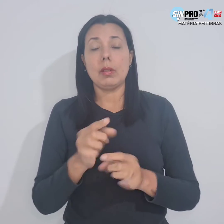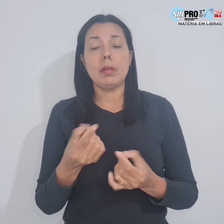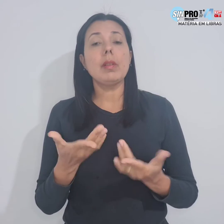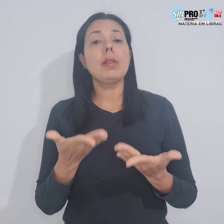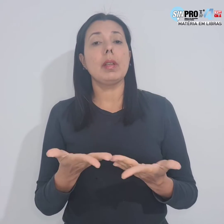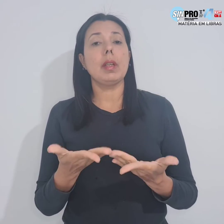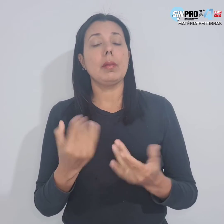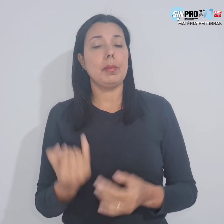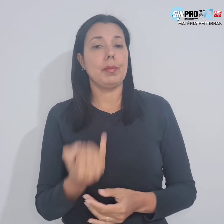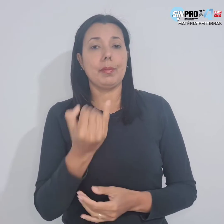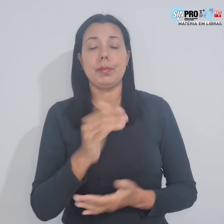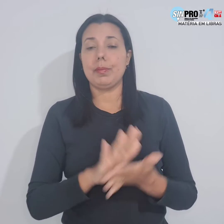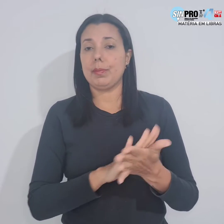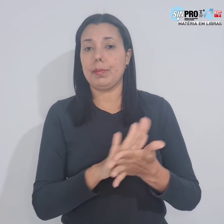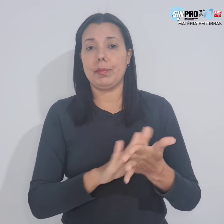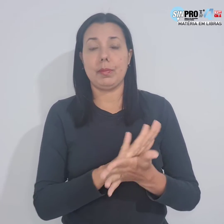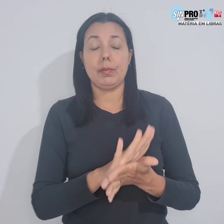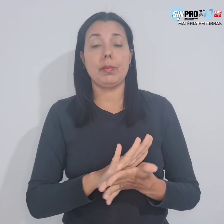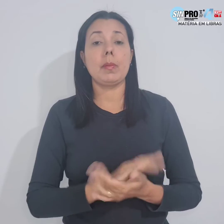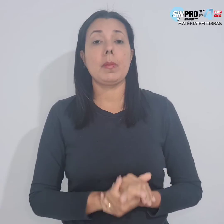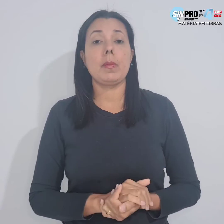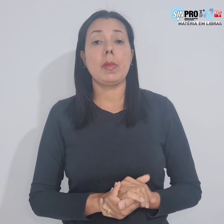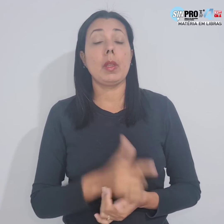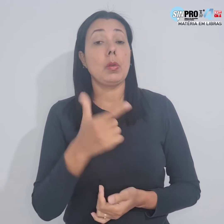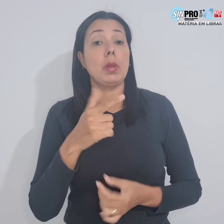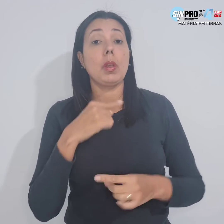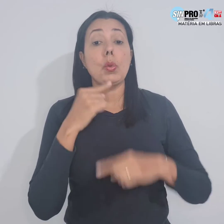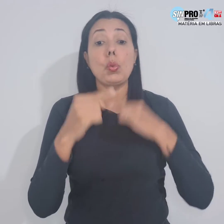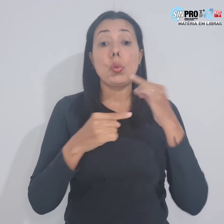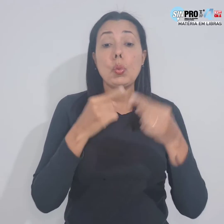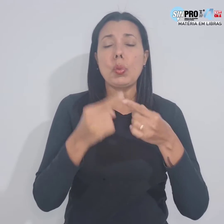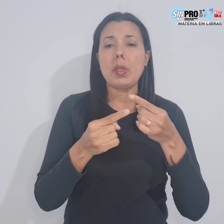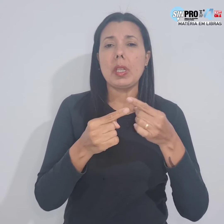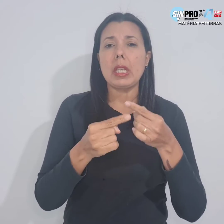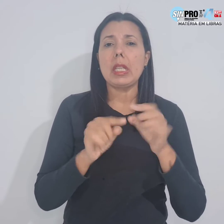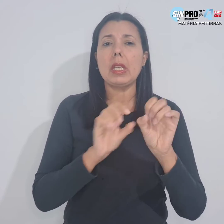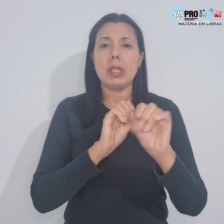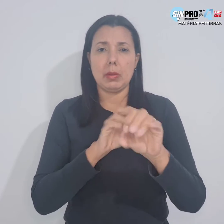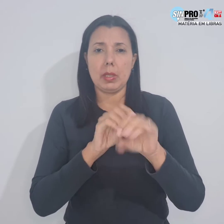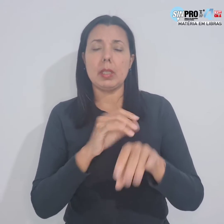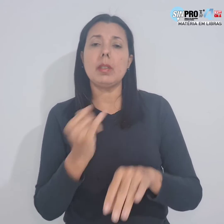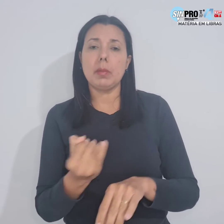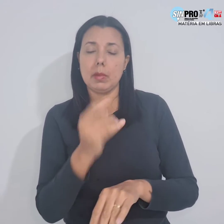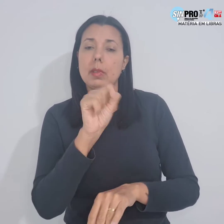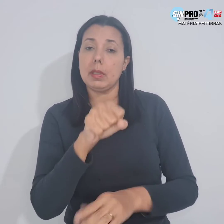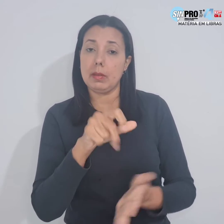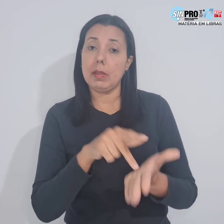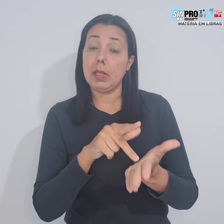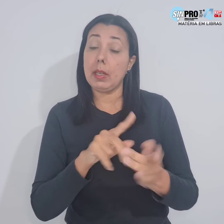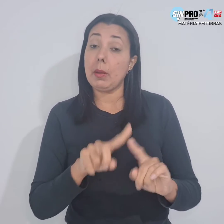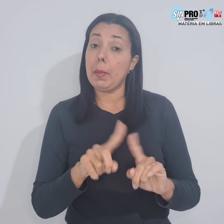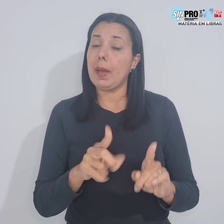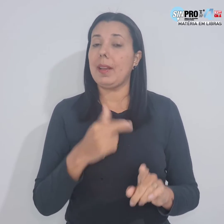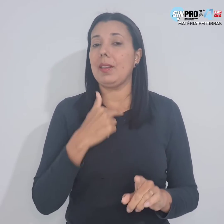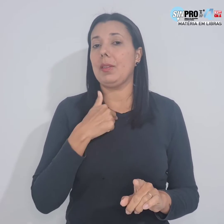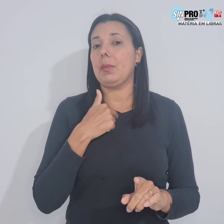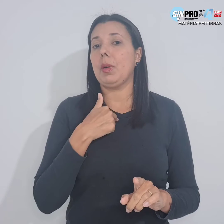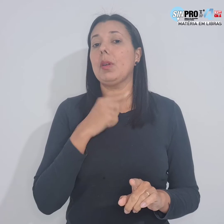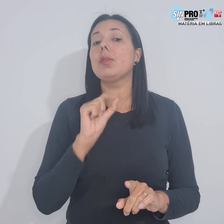sinônimo de importante. Não há dúvidas de que a educação é importante, mas ela não pode ser